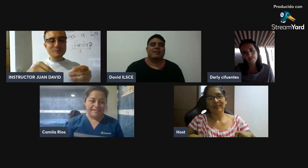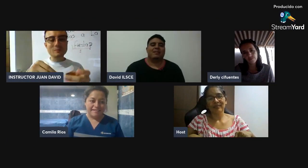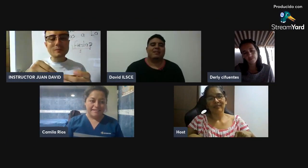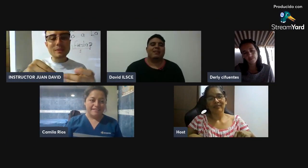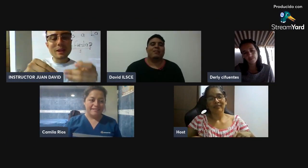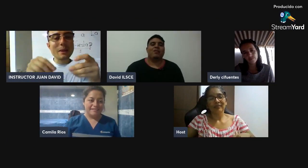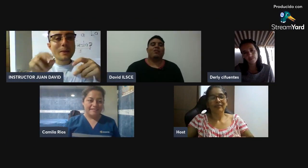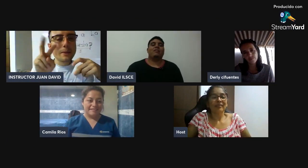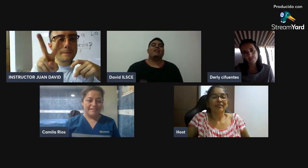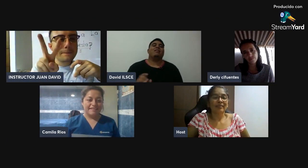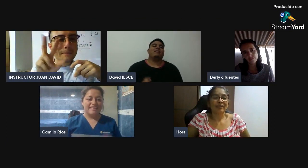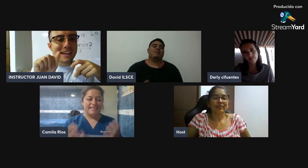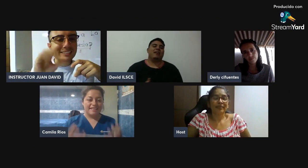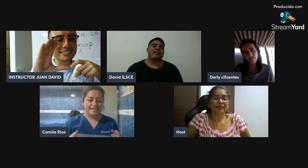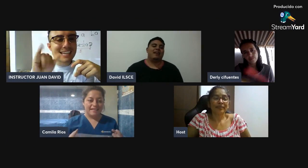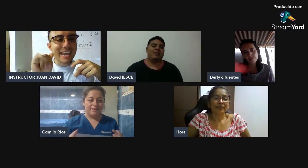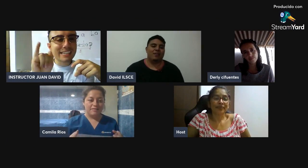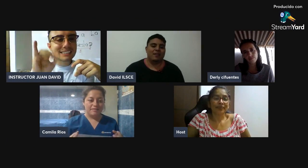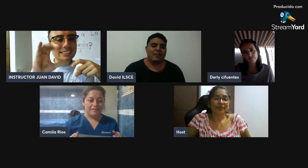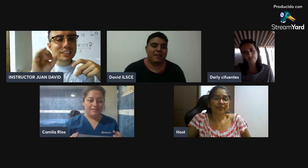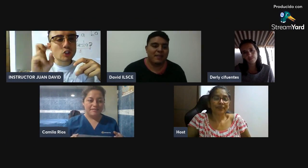bueno otra vez te voy a dar los